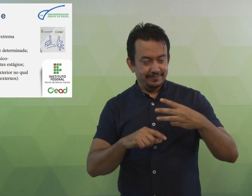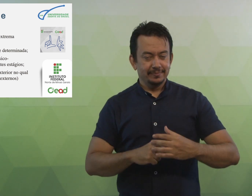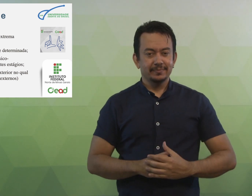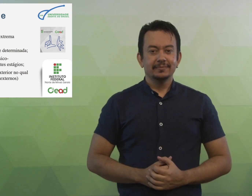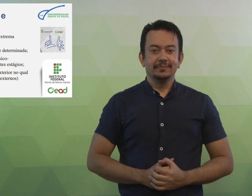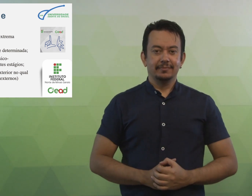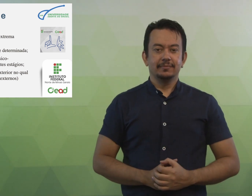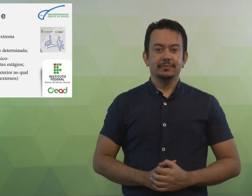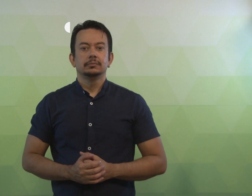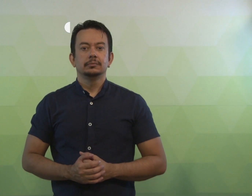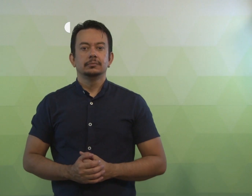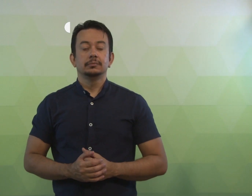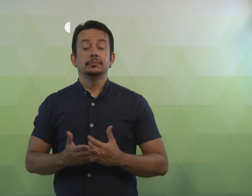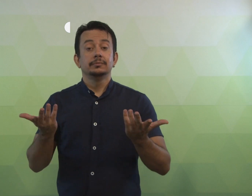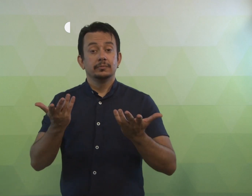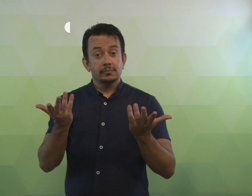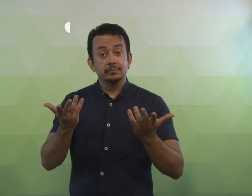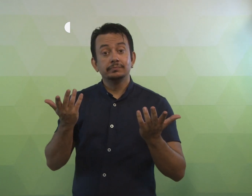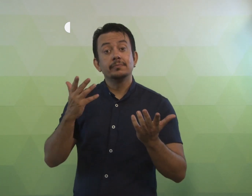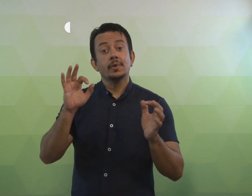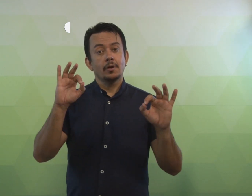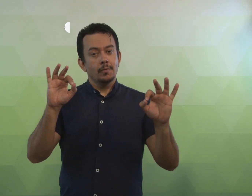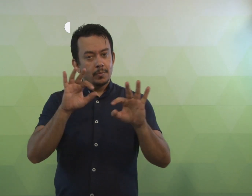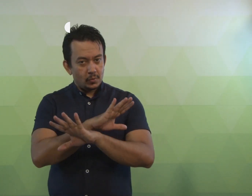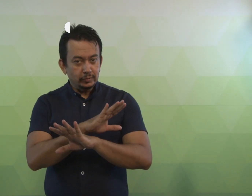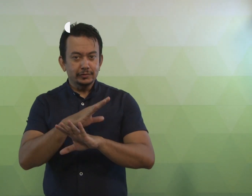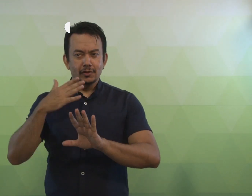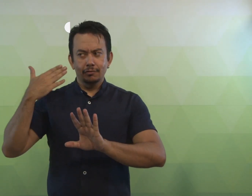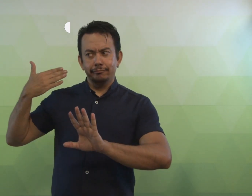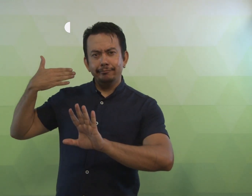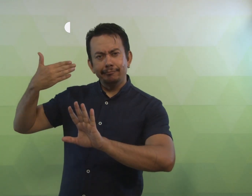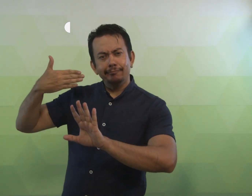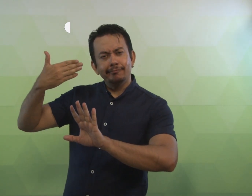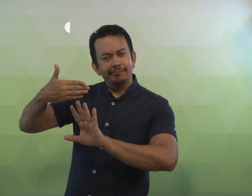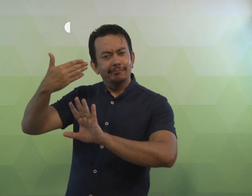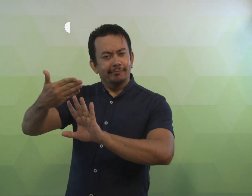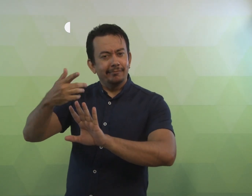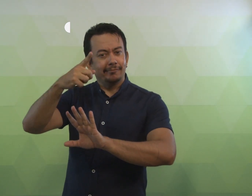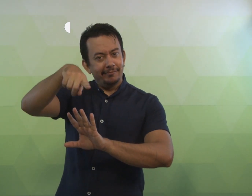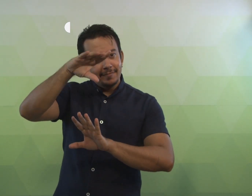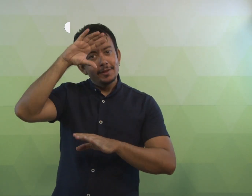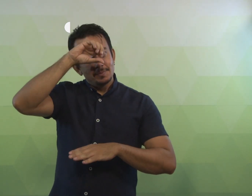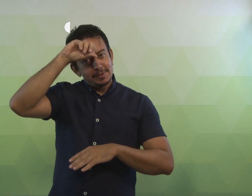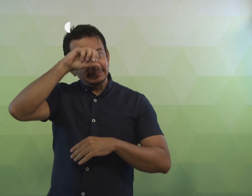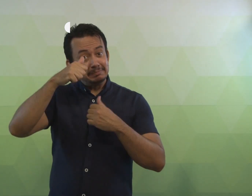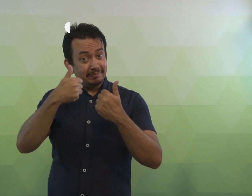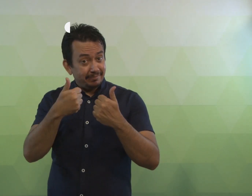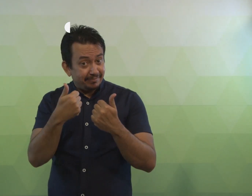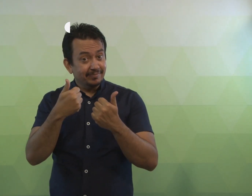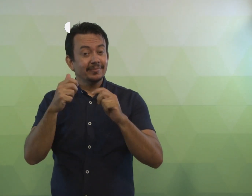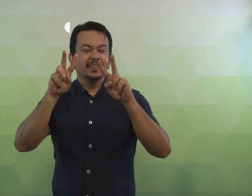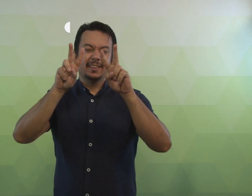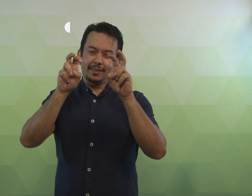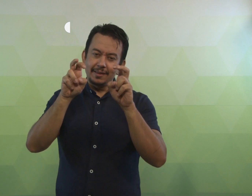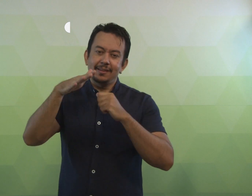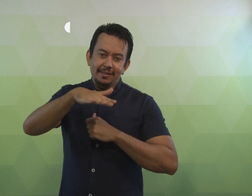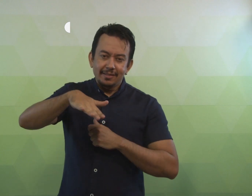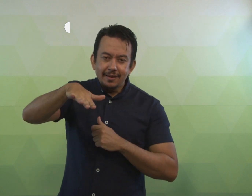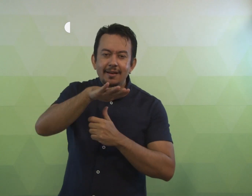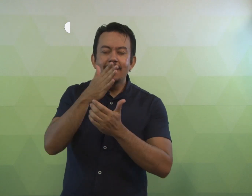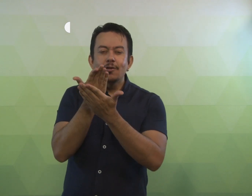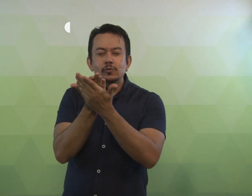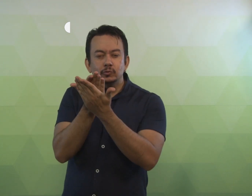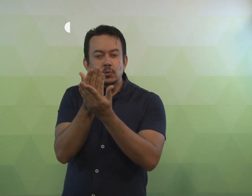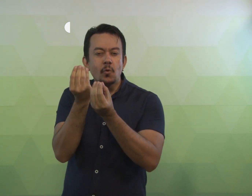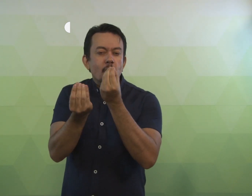extrema importância esse último fator ambiental. Então, nós chegamos ao fim de mais uma unidade,